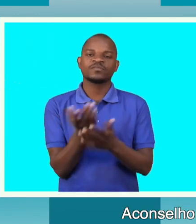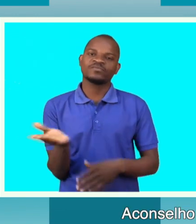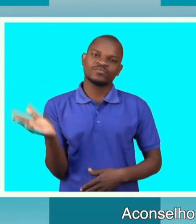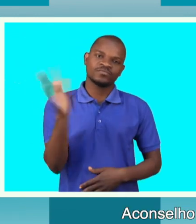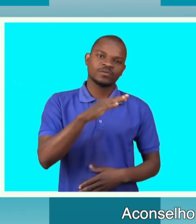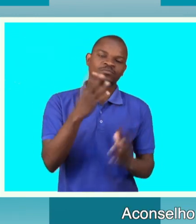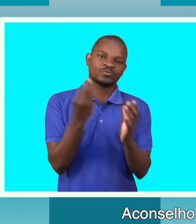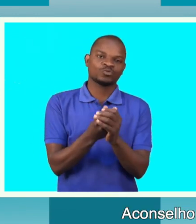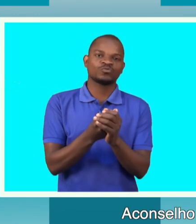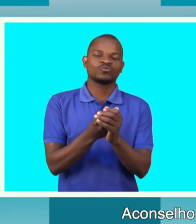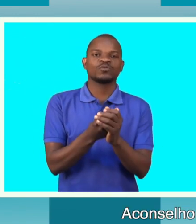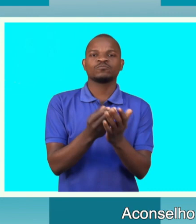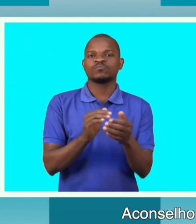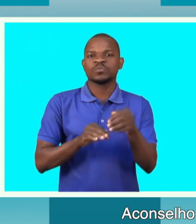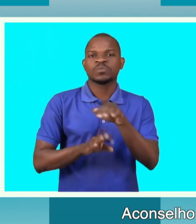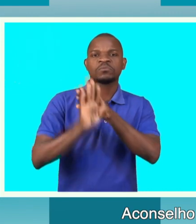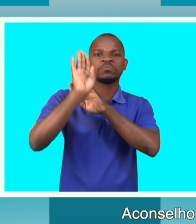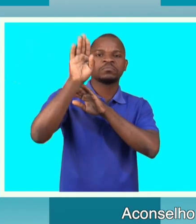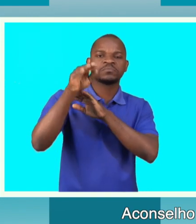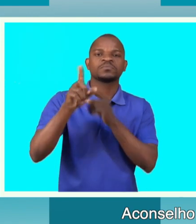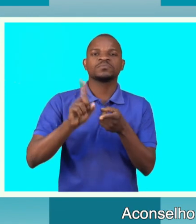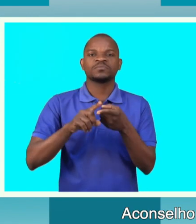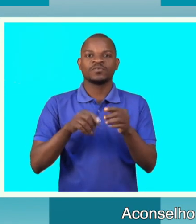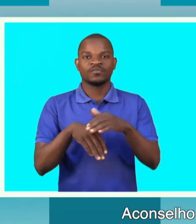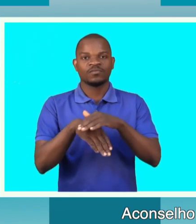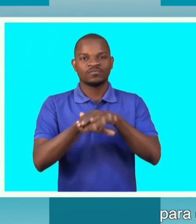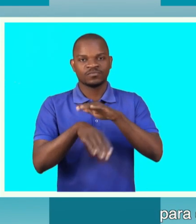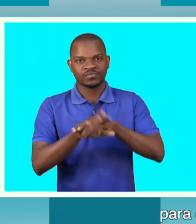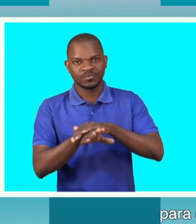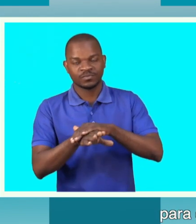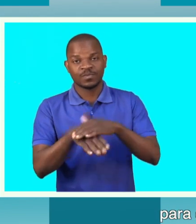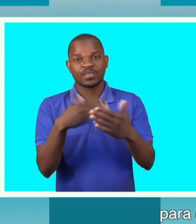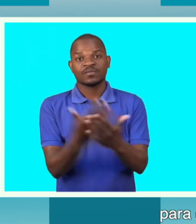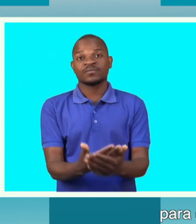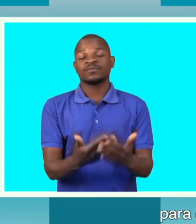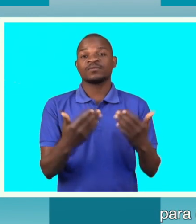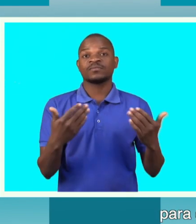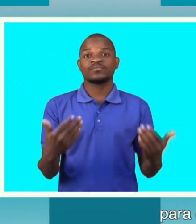jogar futebol, basquetebol, para que...